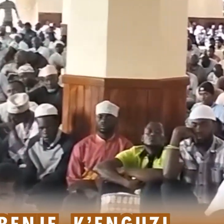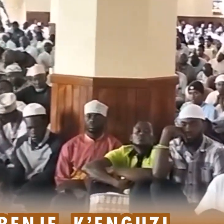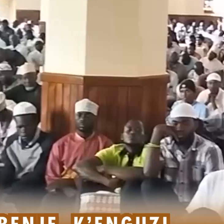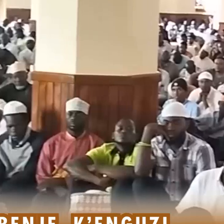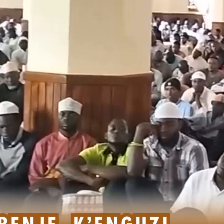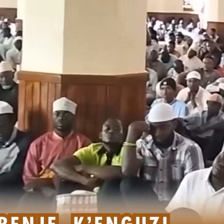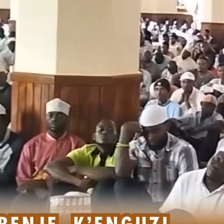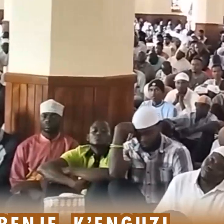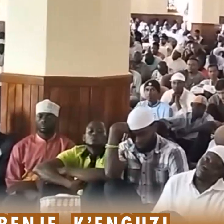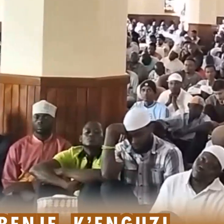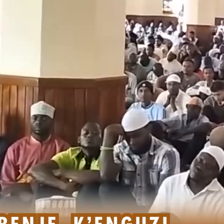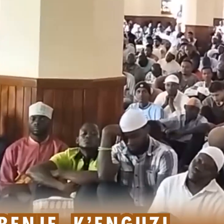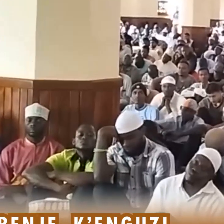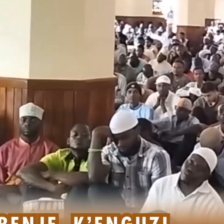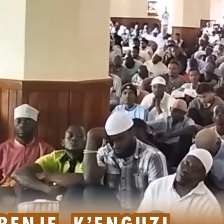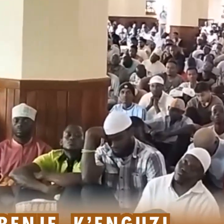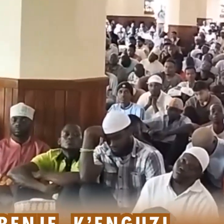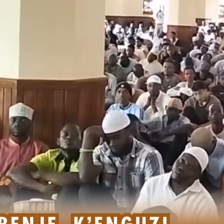Kale yeetaaga kulwanyisa nnyo.